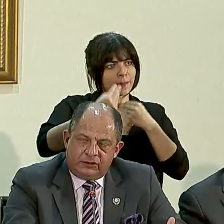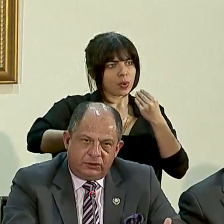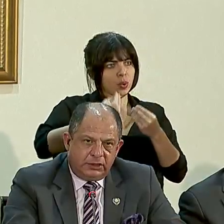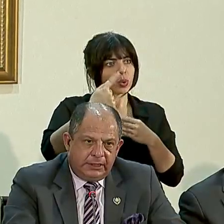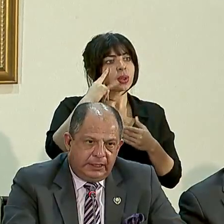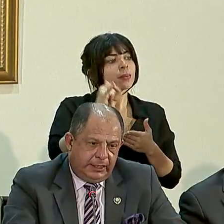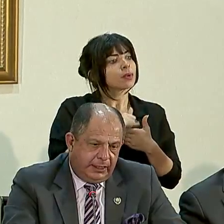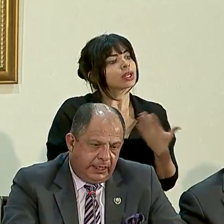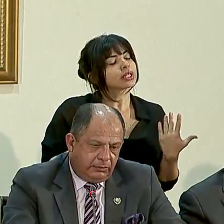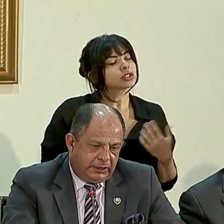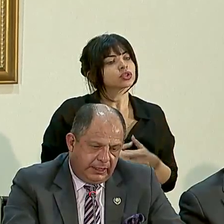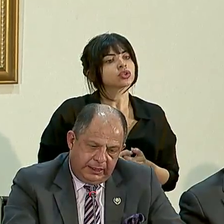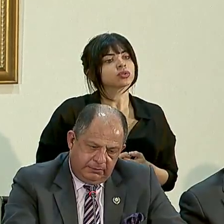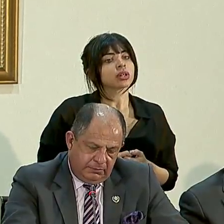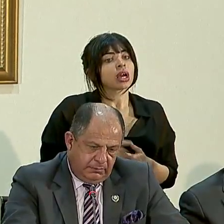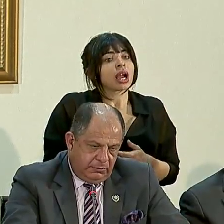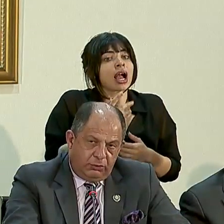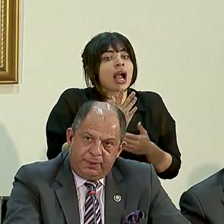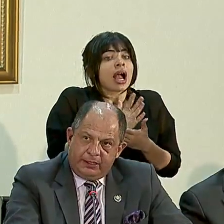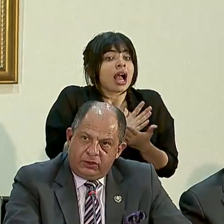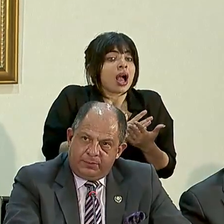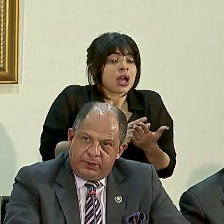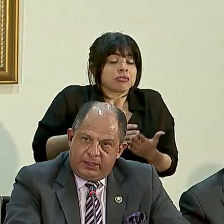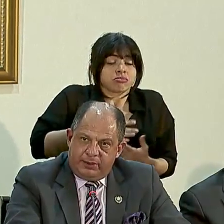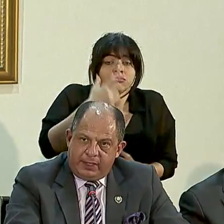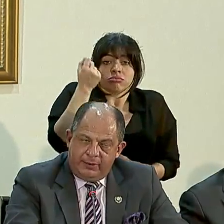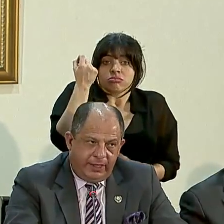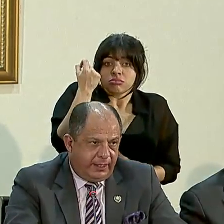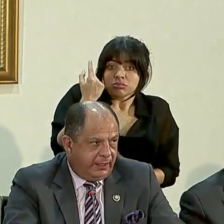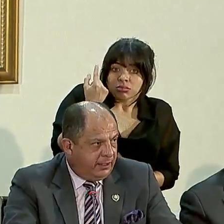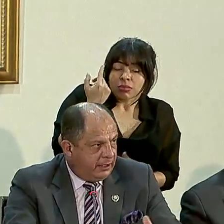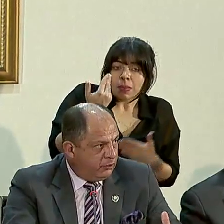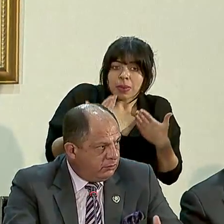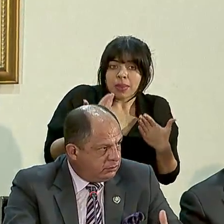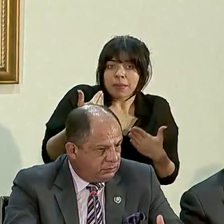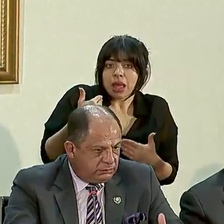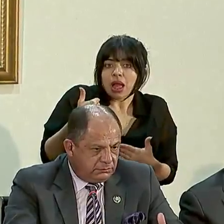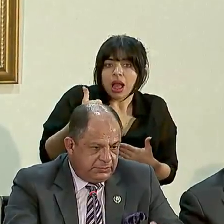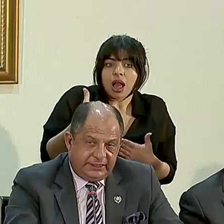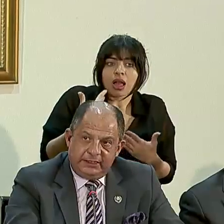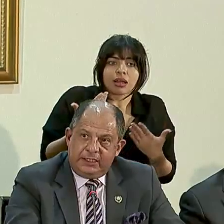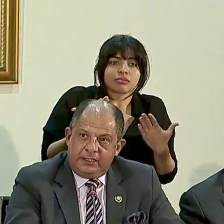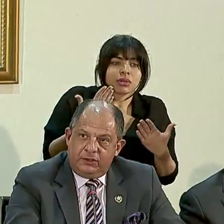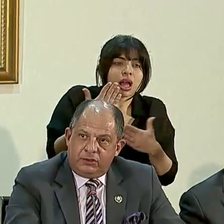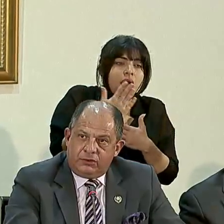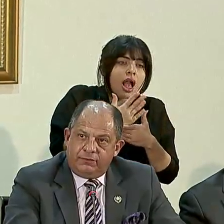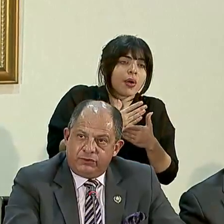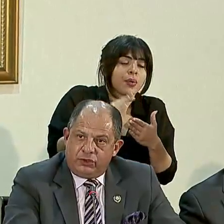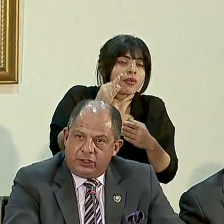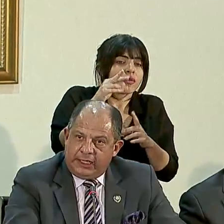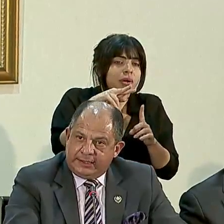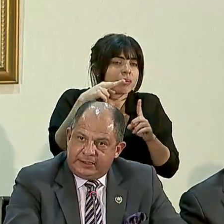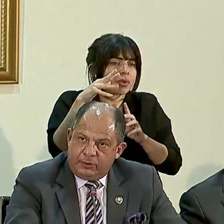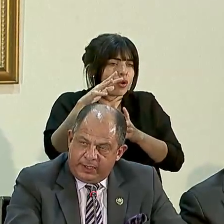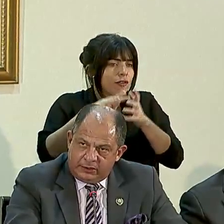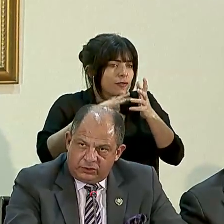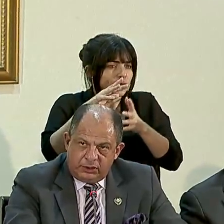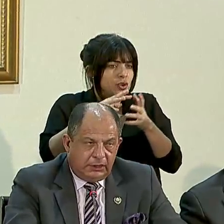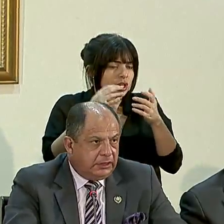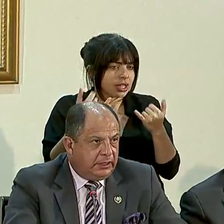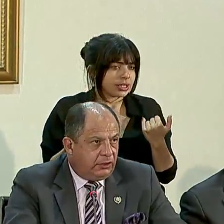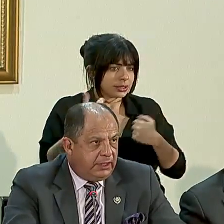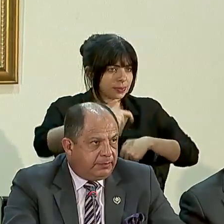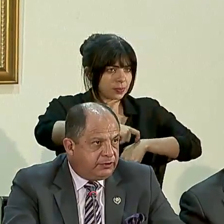por lo tanto, aunque comprendo que pueda haber en algún sentido confusión en este